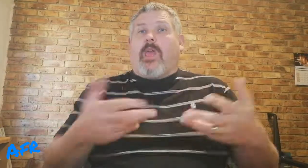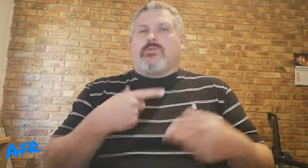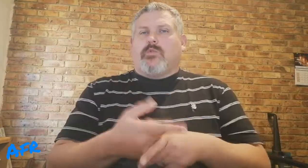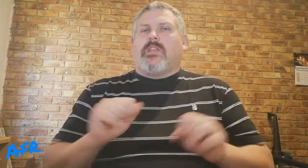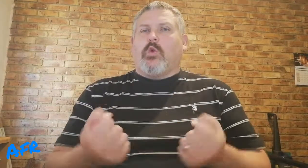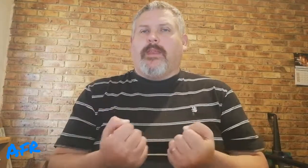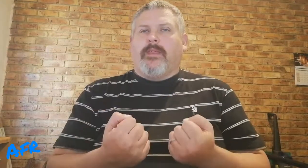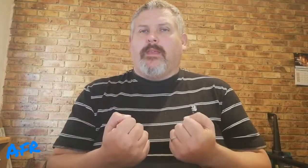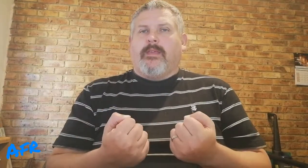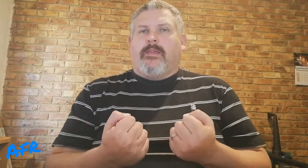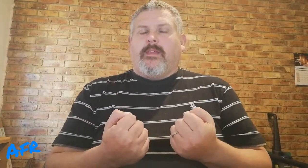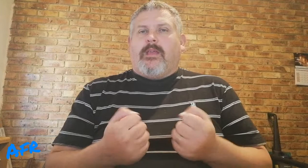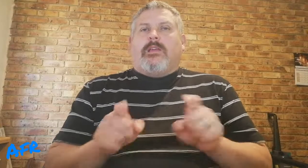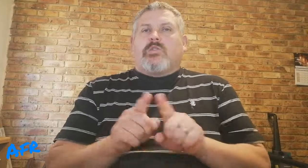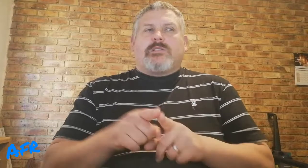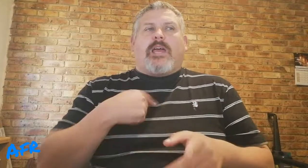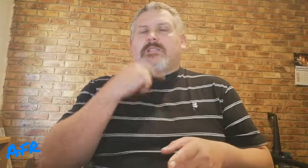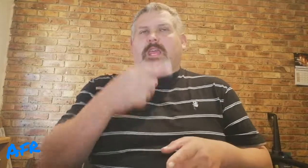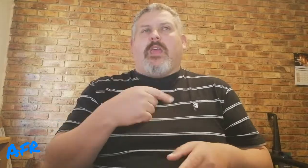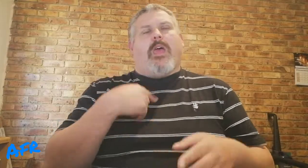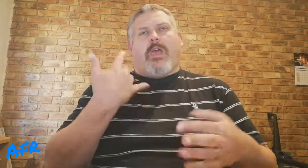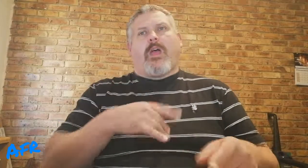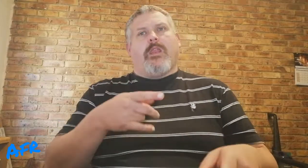hee, ons moet dit doen. Soos ek sê, gaan,